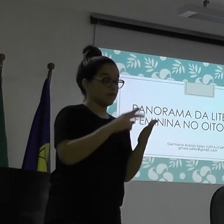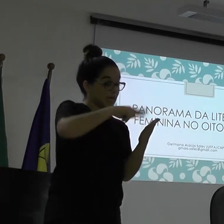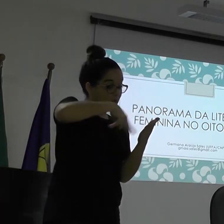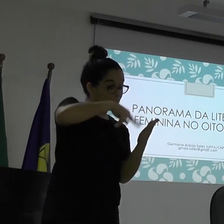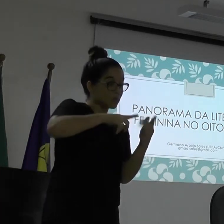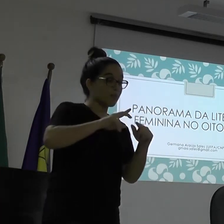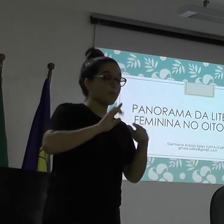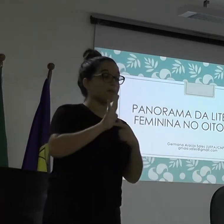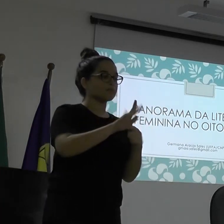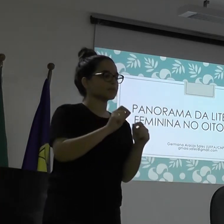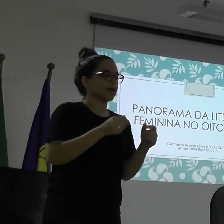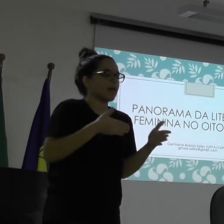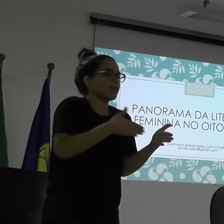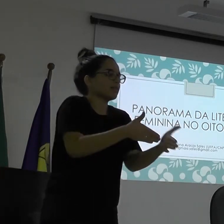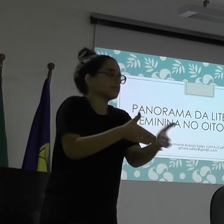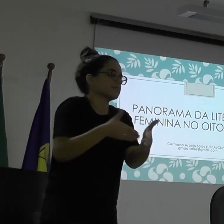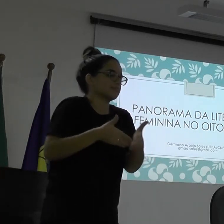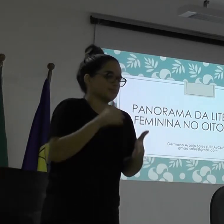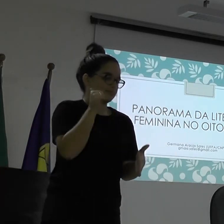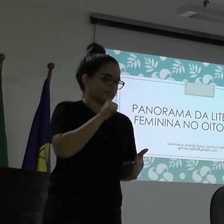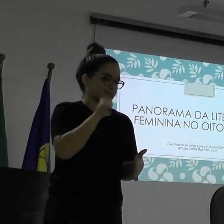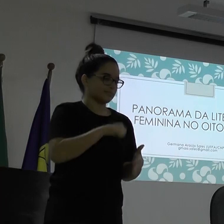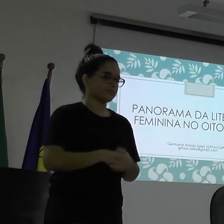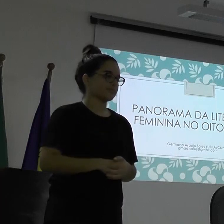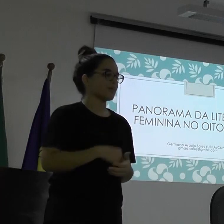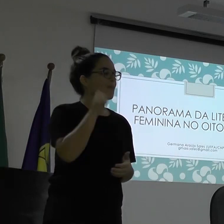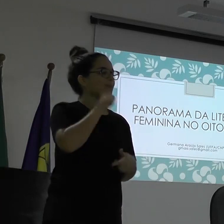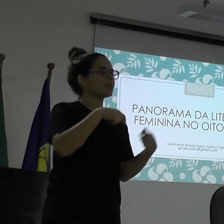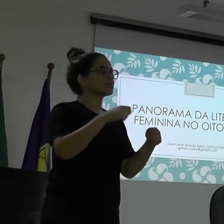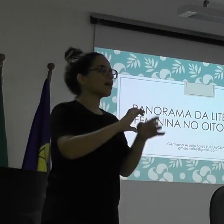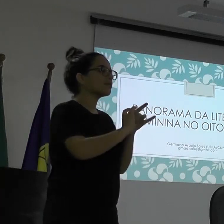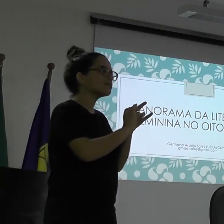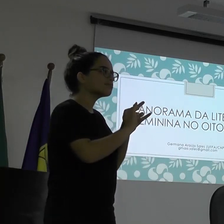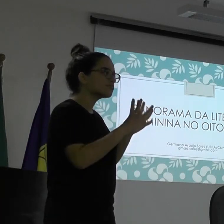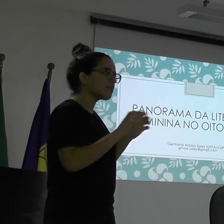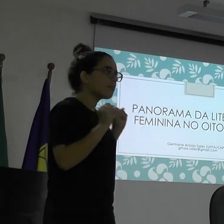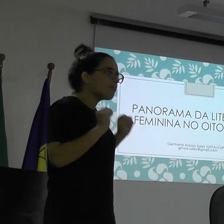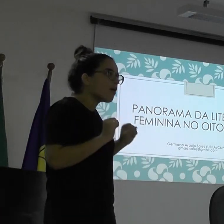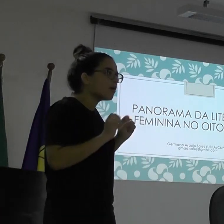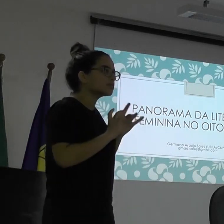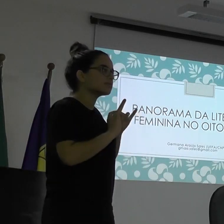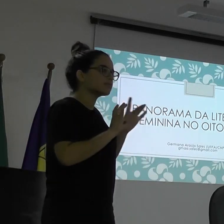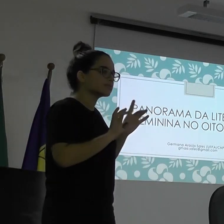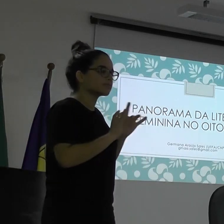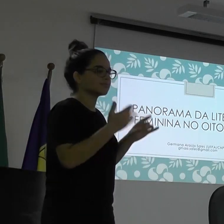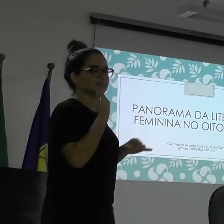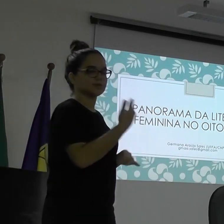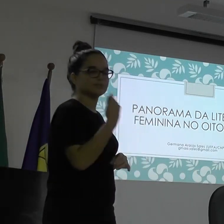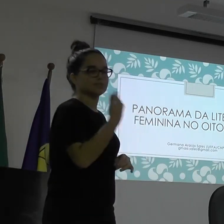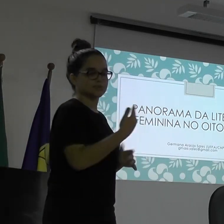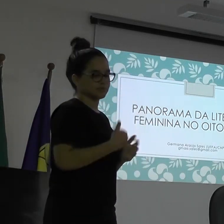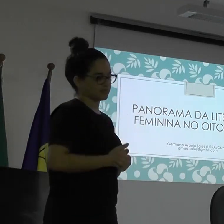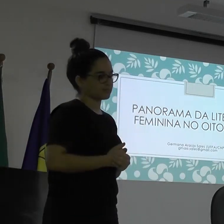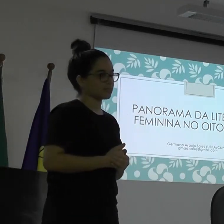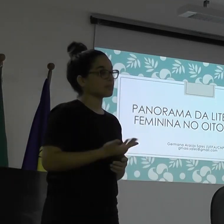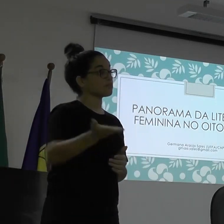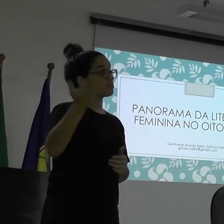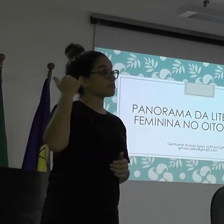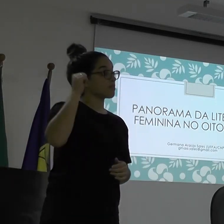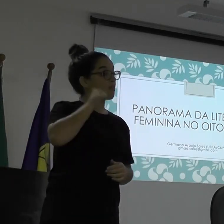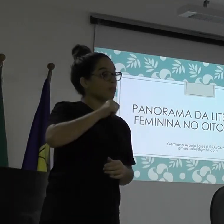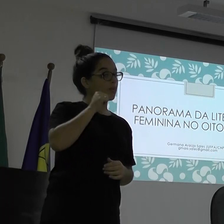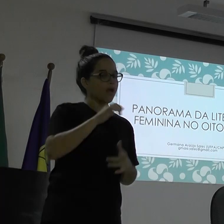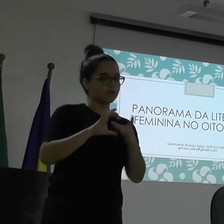das mulheres. A mulher precisava de autorização. Existiam situações em que a mulher era